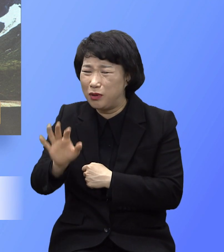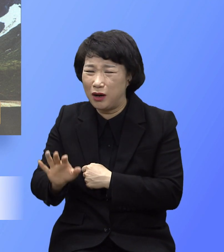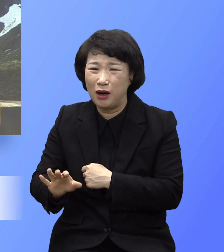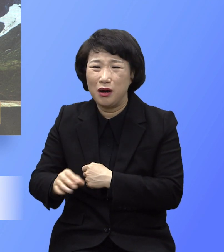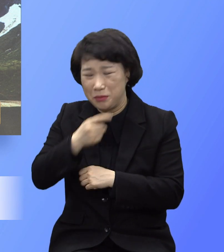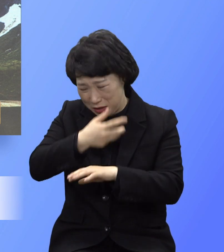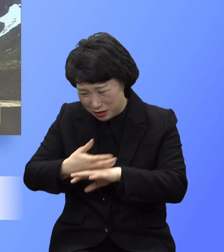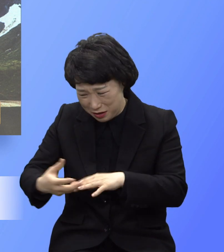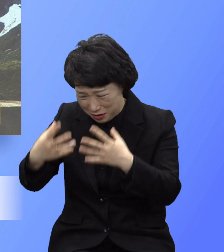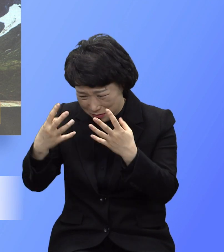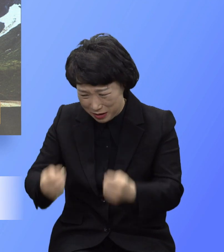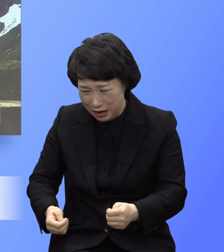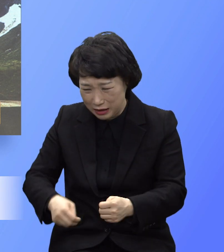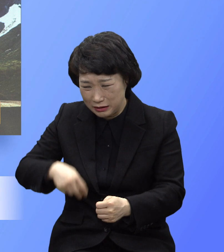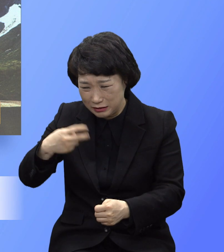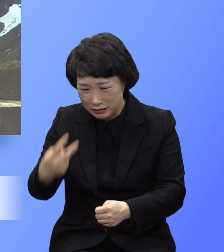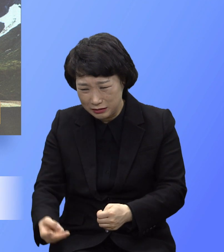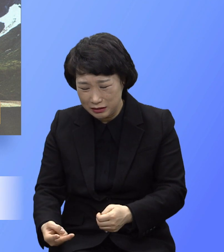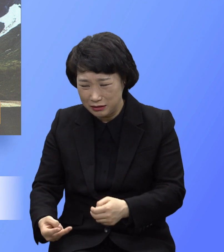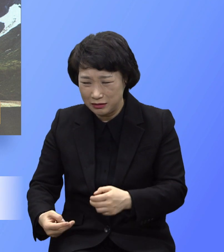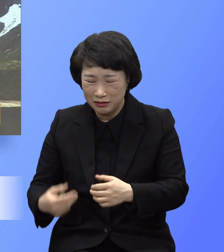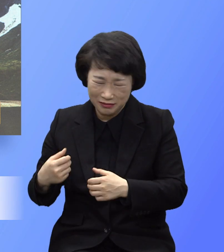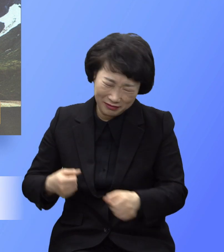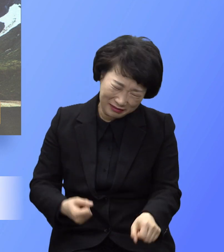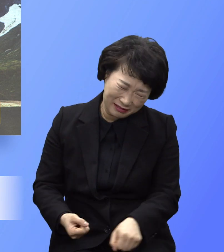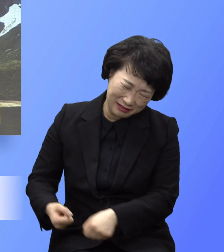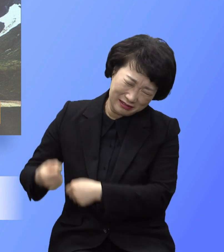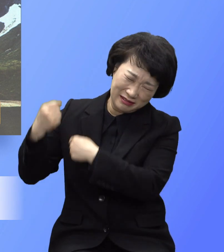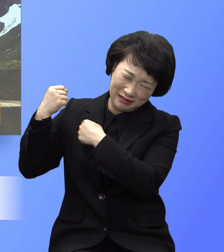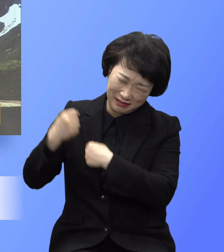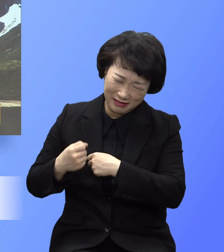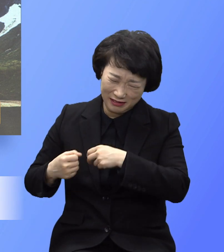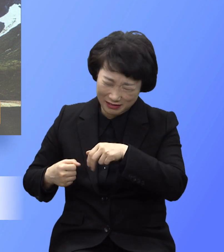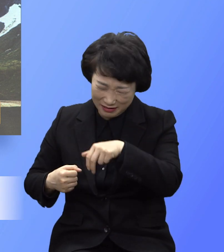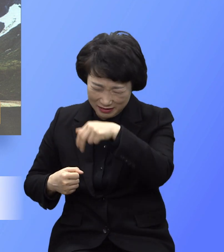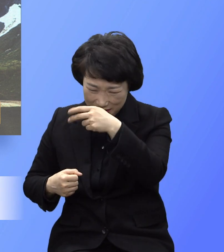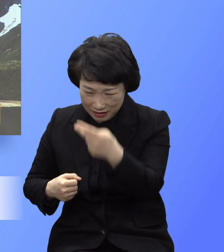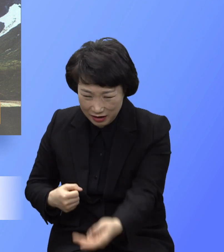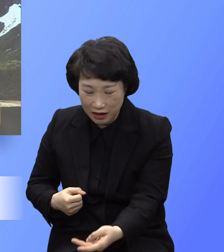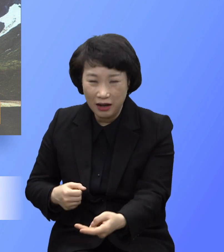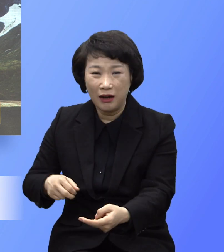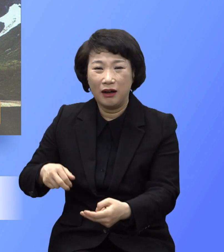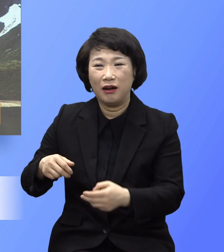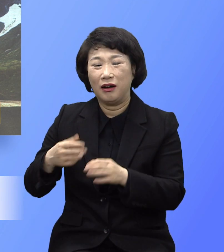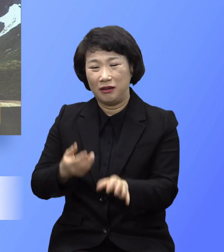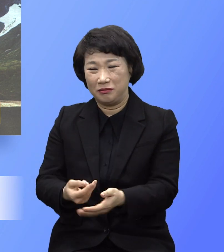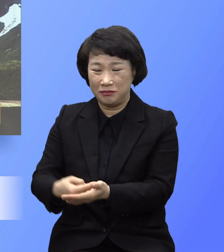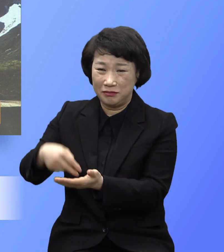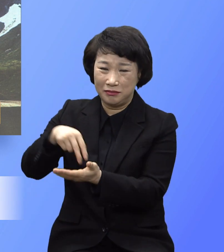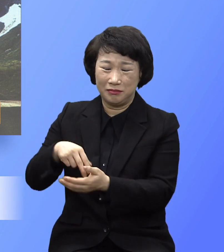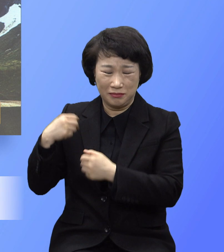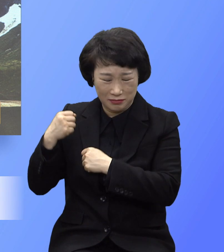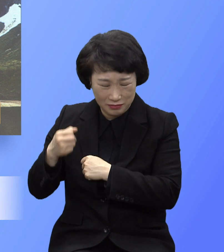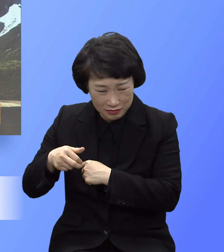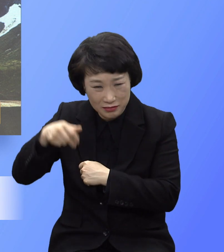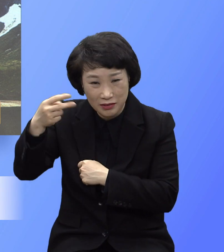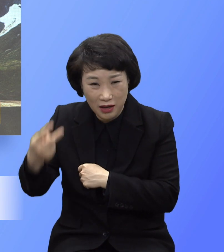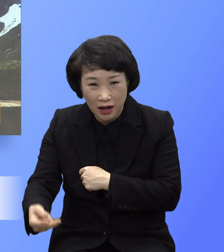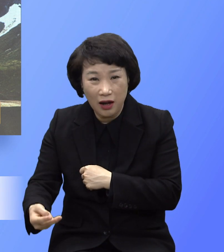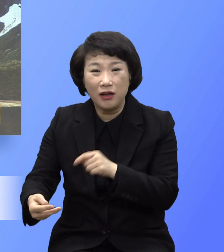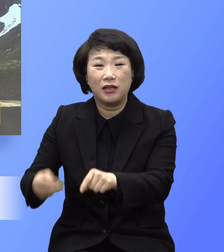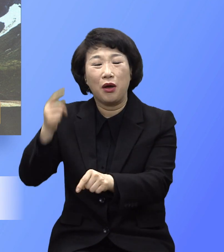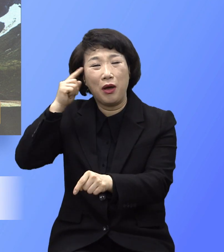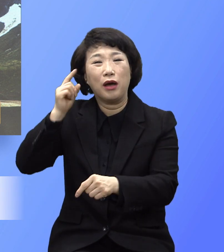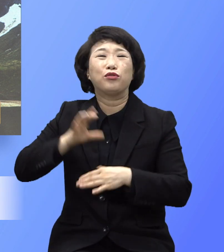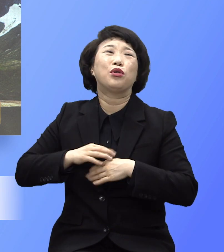또 쓰러지고 또 쓰러지고 정말로 두려운 일이요 떨리는 일인데 이것이